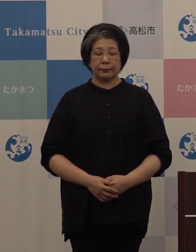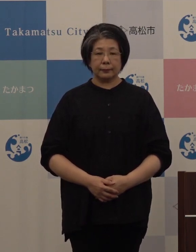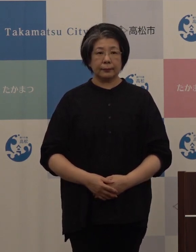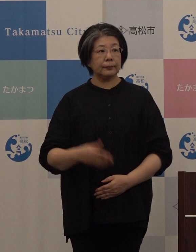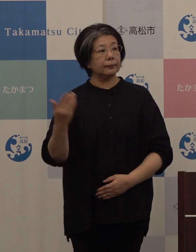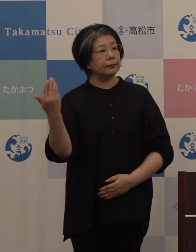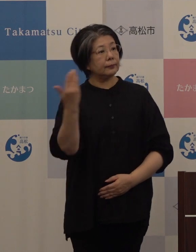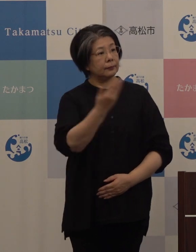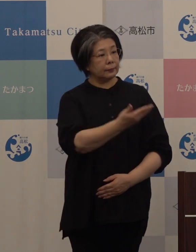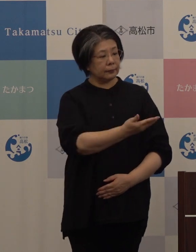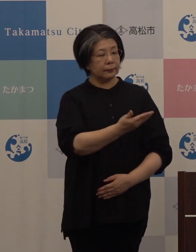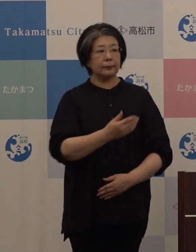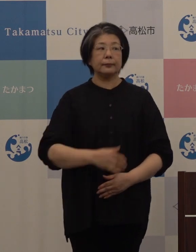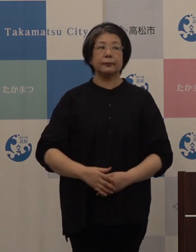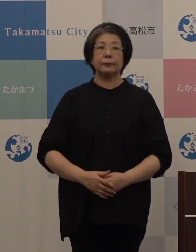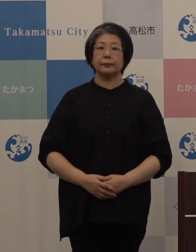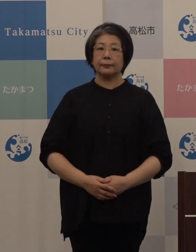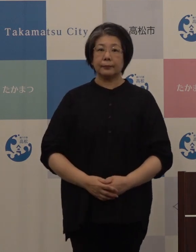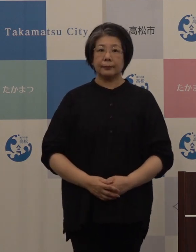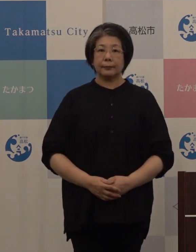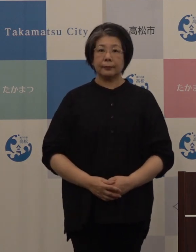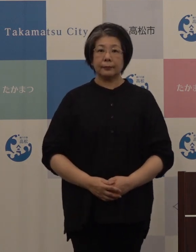朝日新聞の土井と申します。